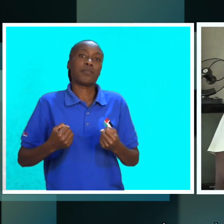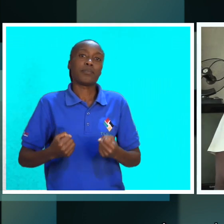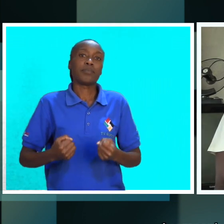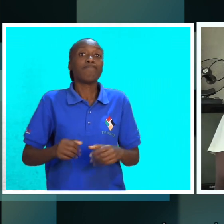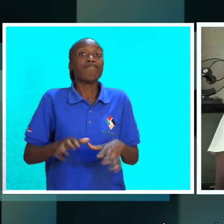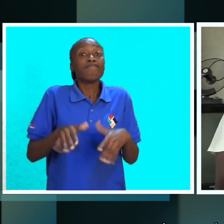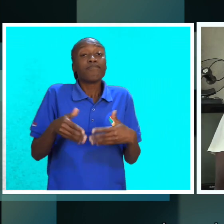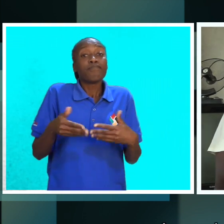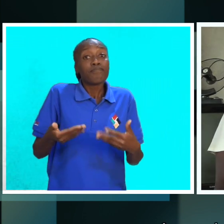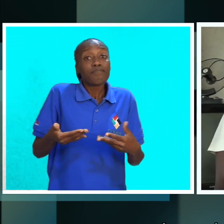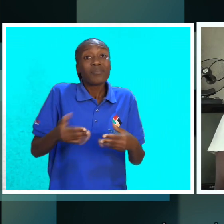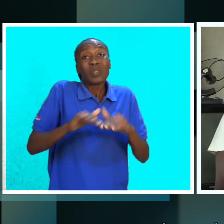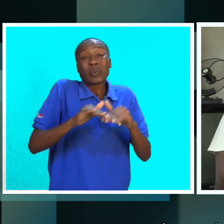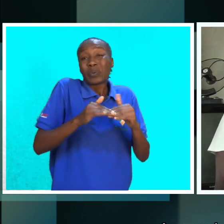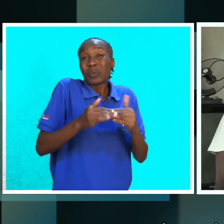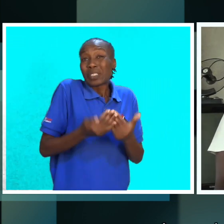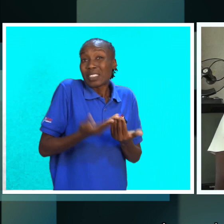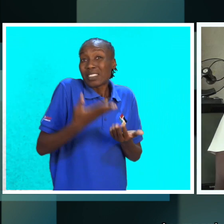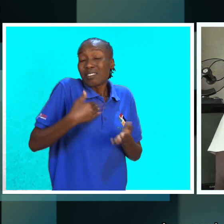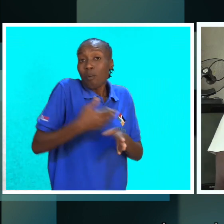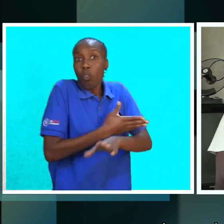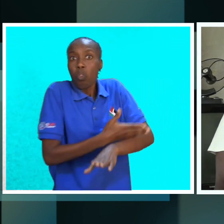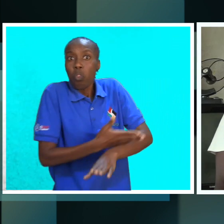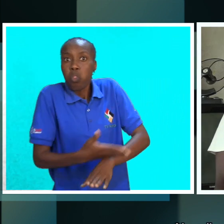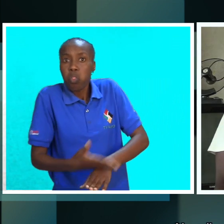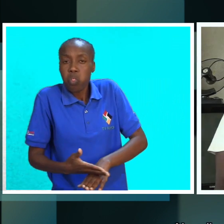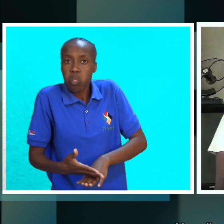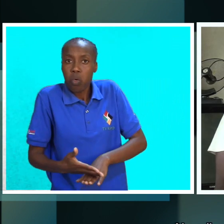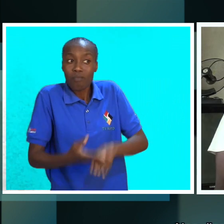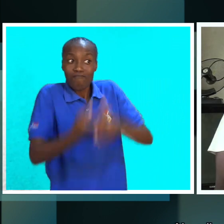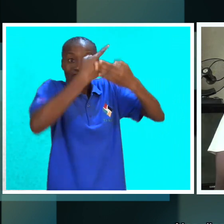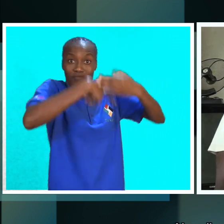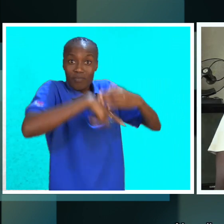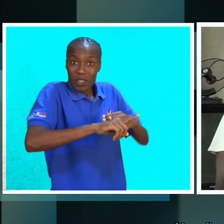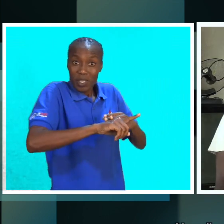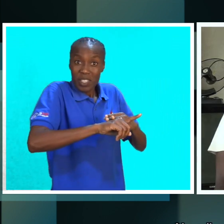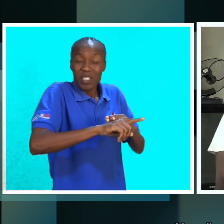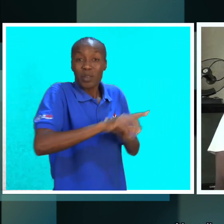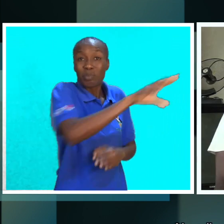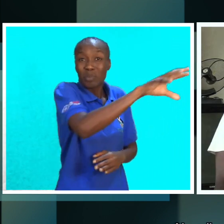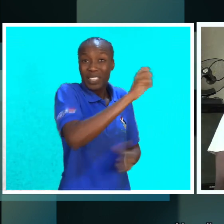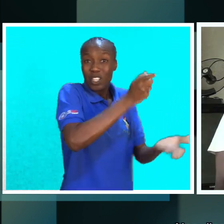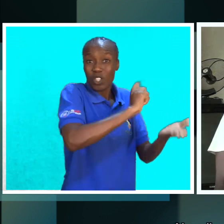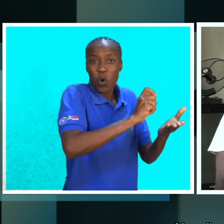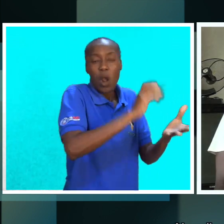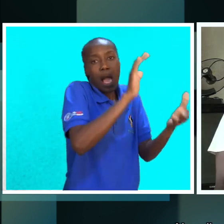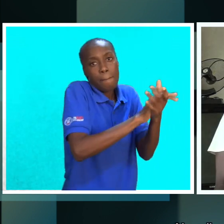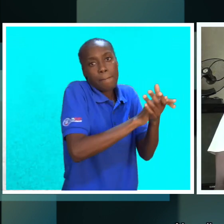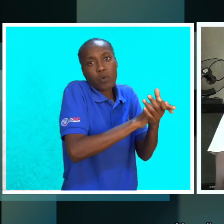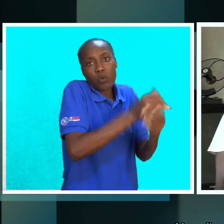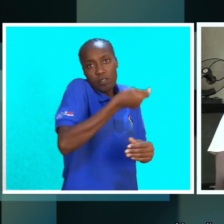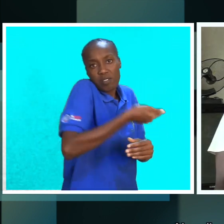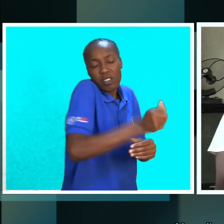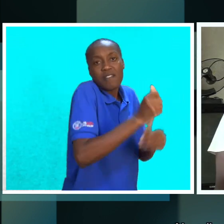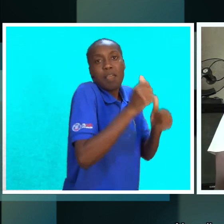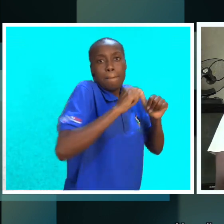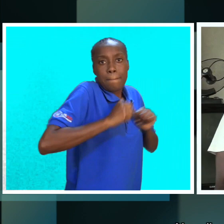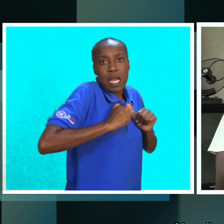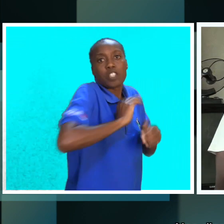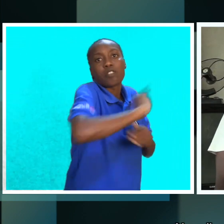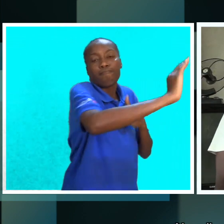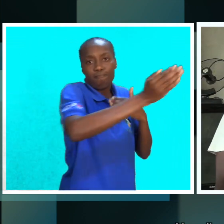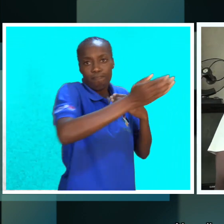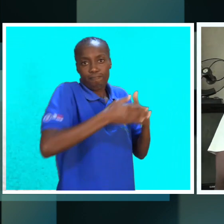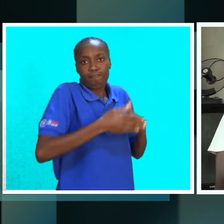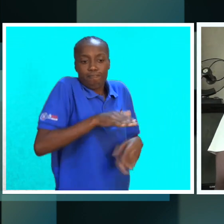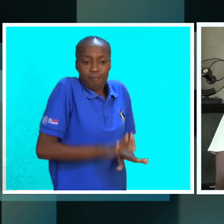escola. E de novo vou buscá-la até a casa. Nos dias que eu demoro buscá-la na escola,